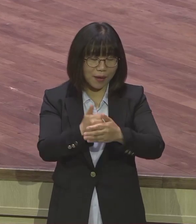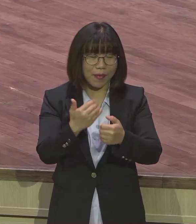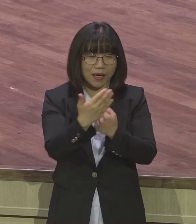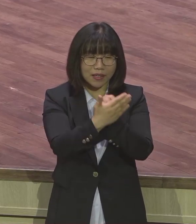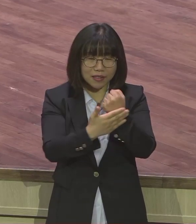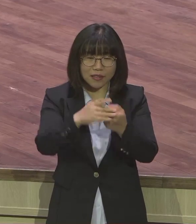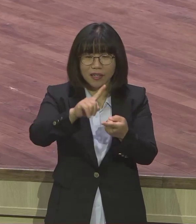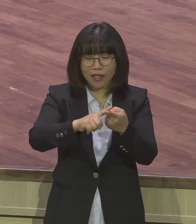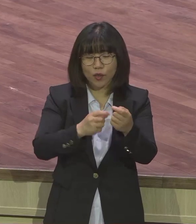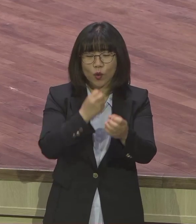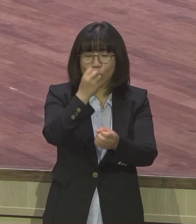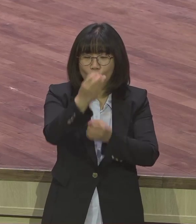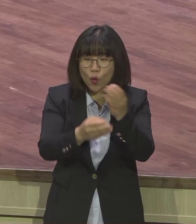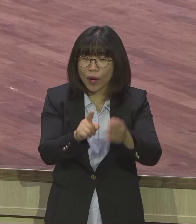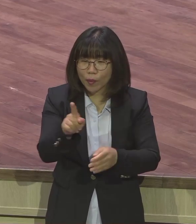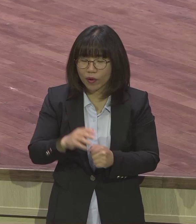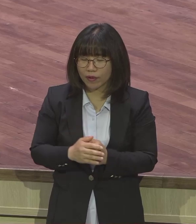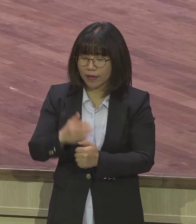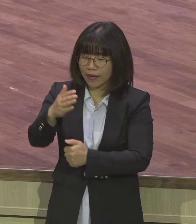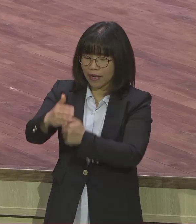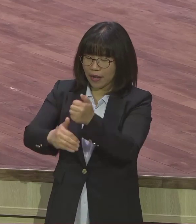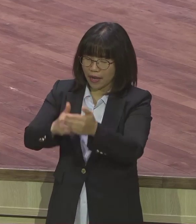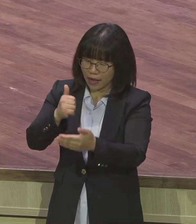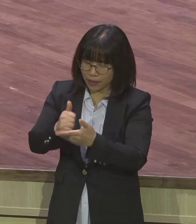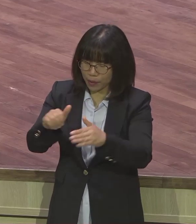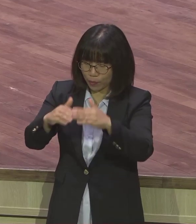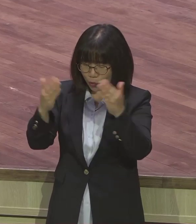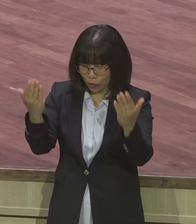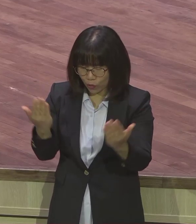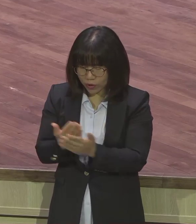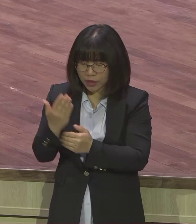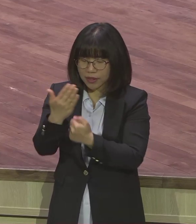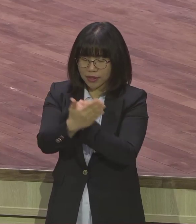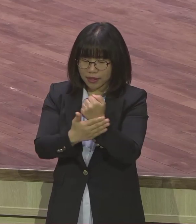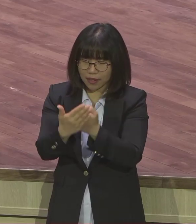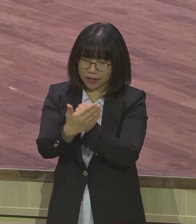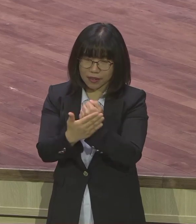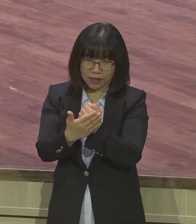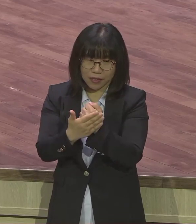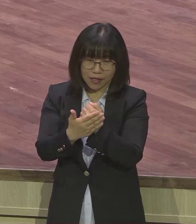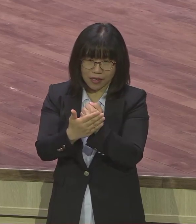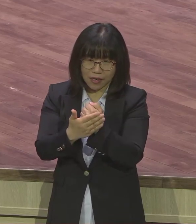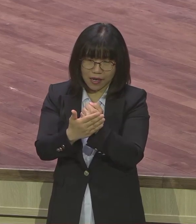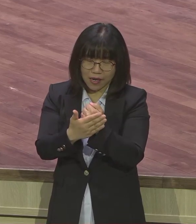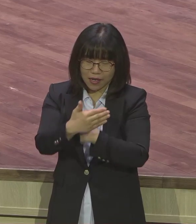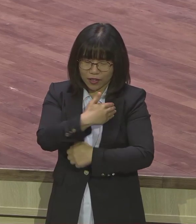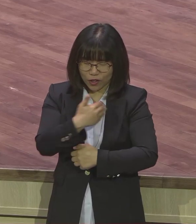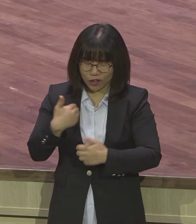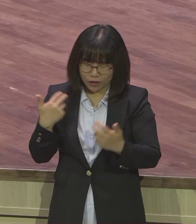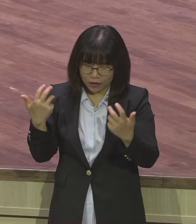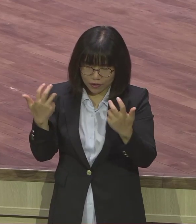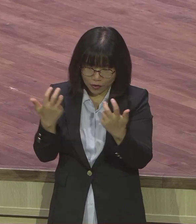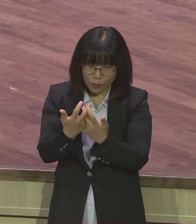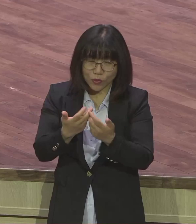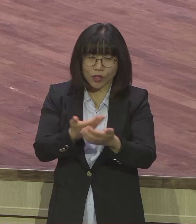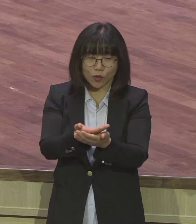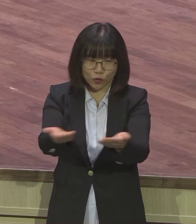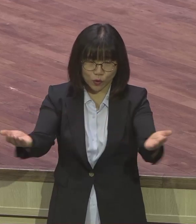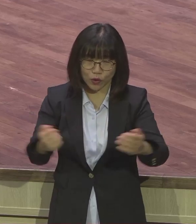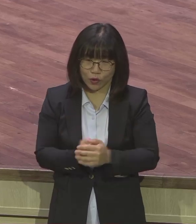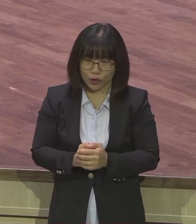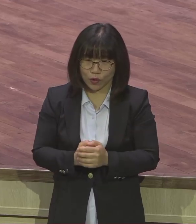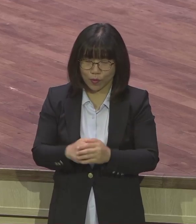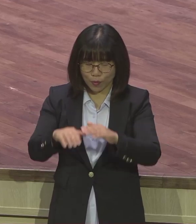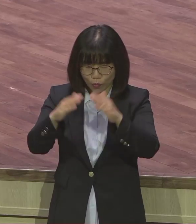고백합니다. 하나님이 능히 모든 은혜를 너에게 넘치게 하시나니 이는 너희로 모든 일에 항상 모든